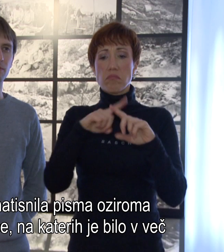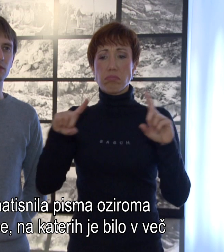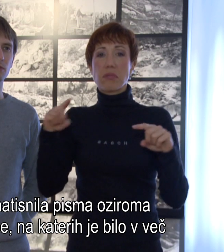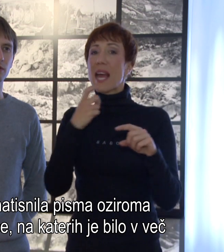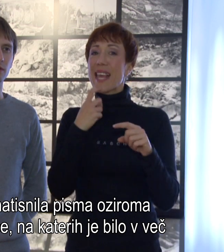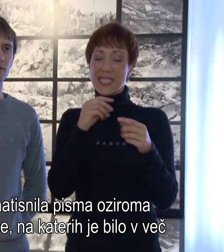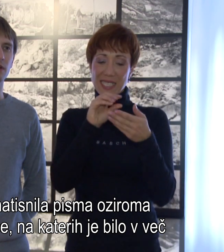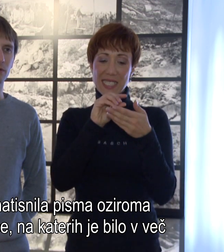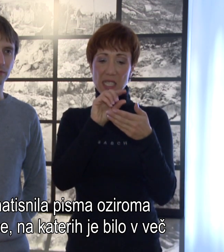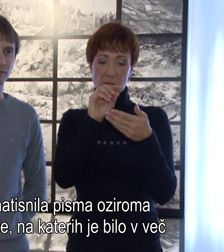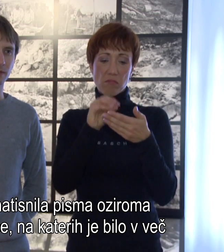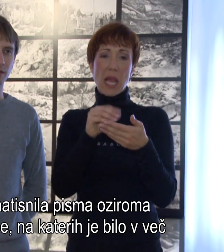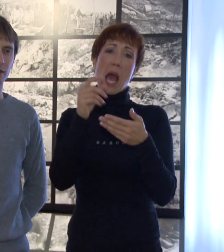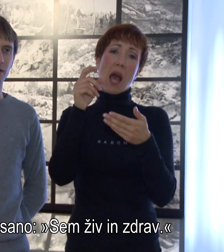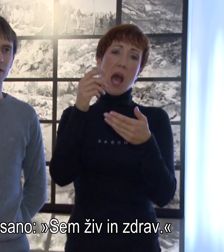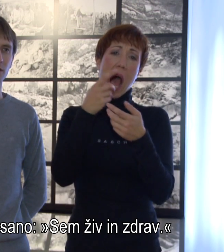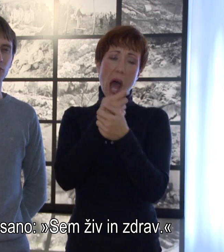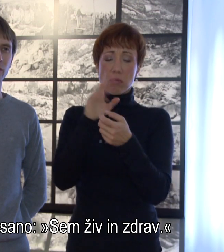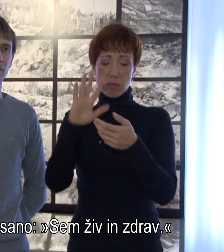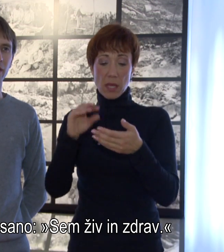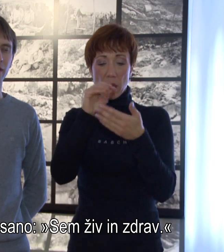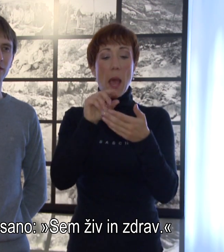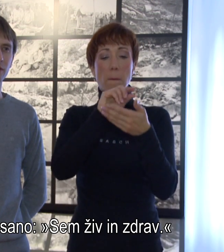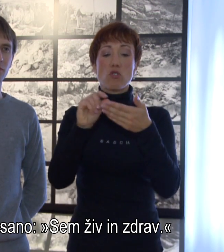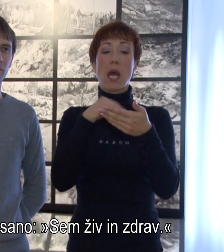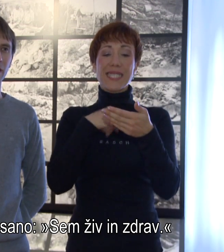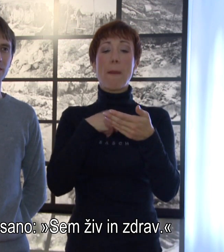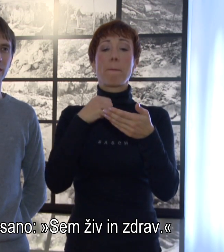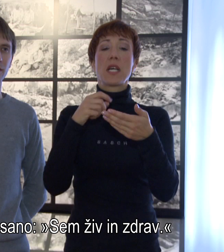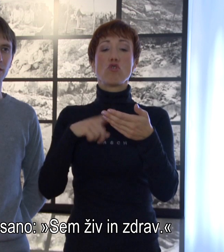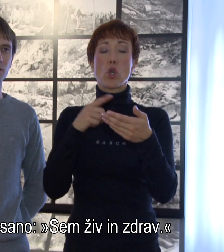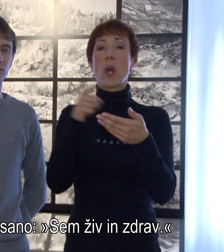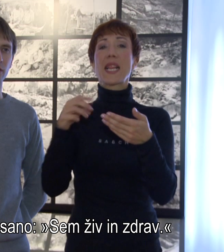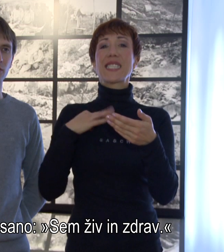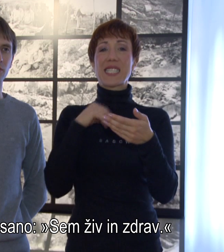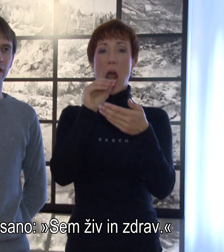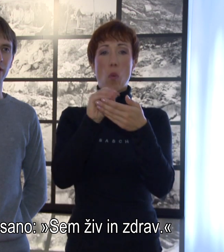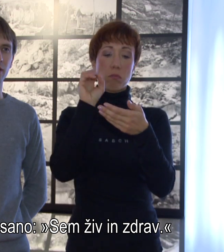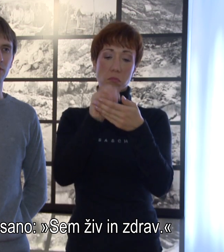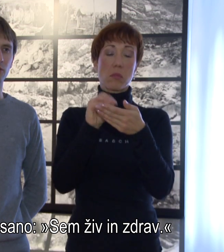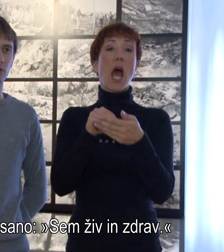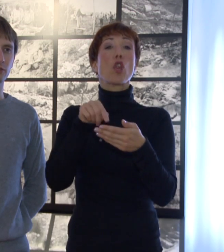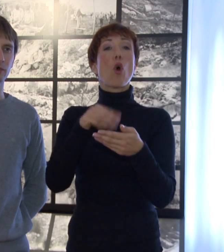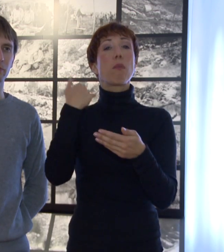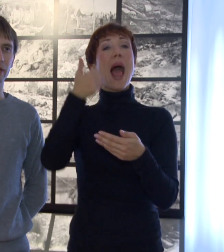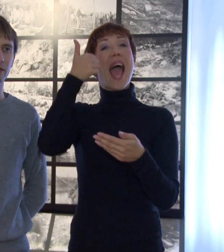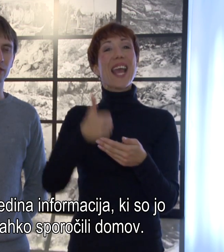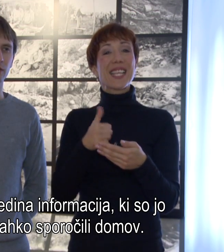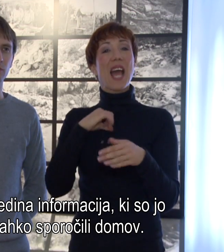živ in zdrav". In to je bila edina informacija, ki so jo lahko vojaki v določenih momentih